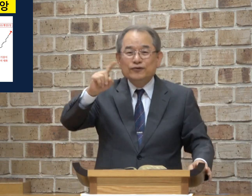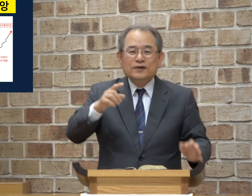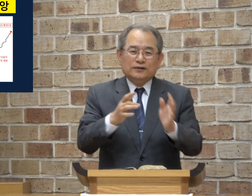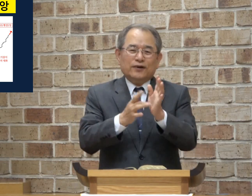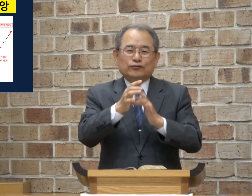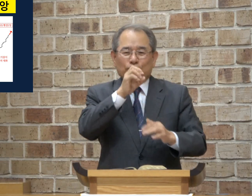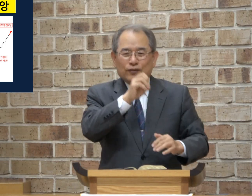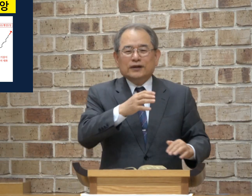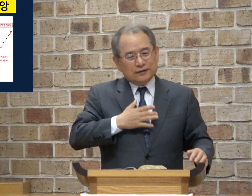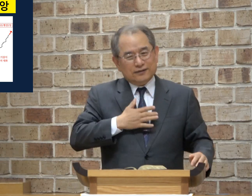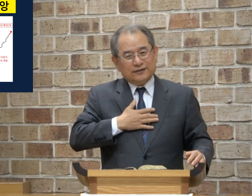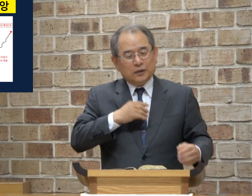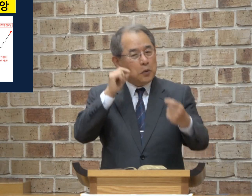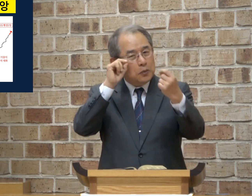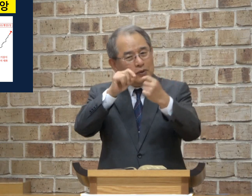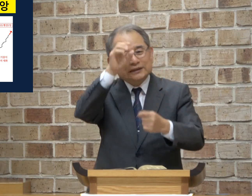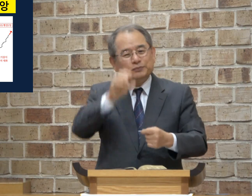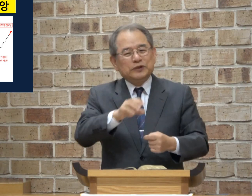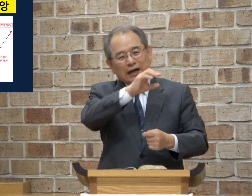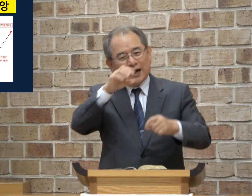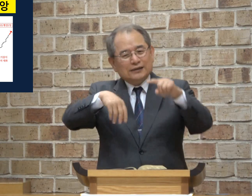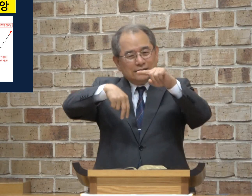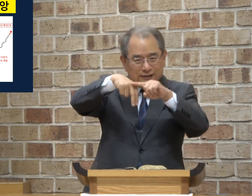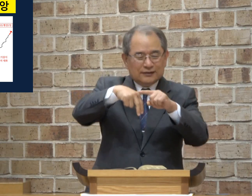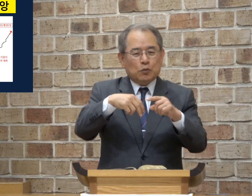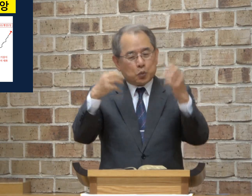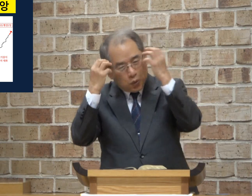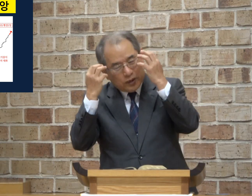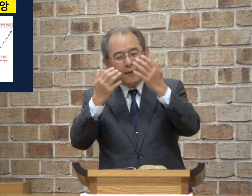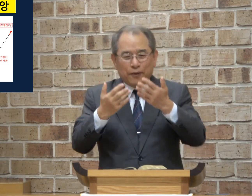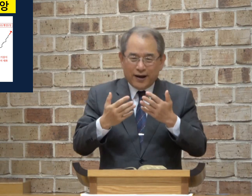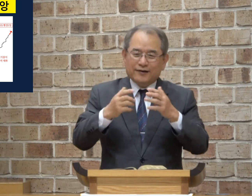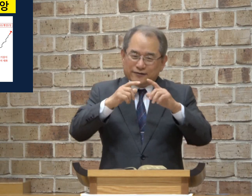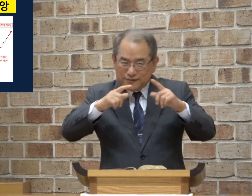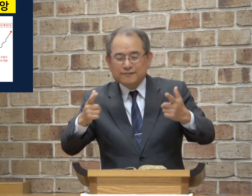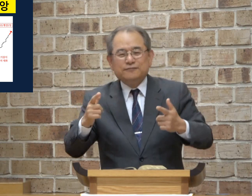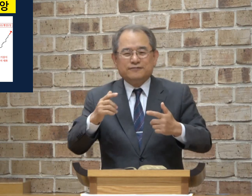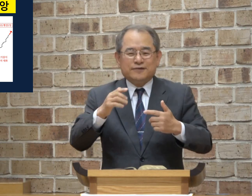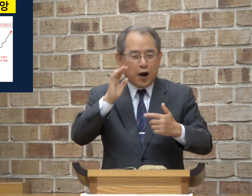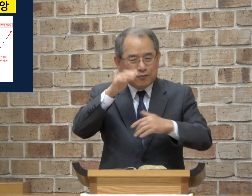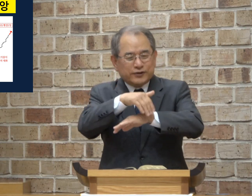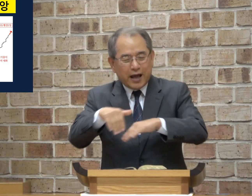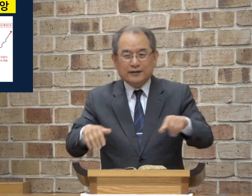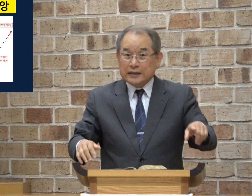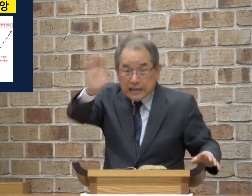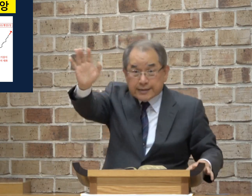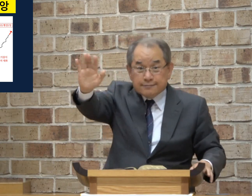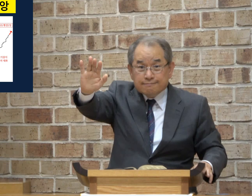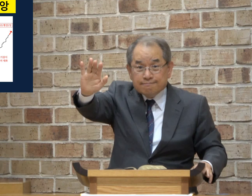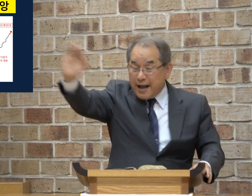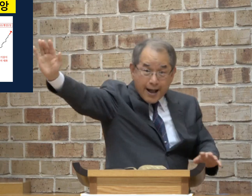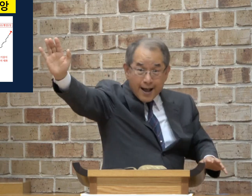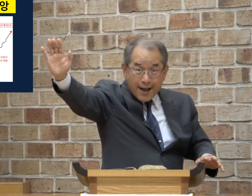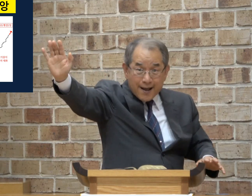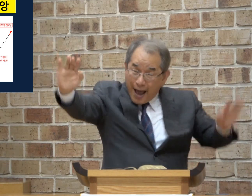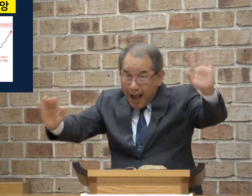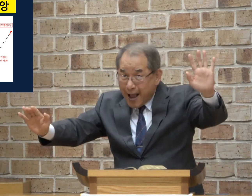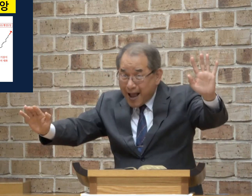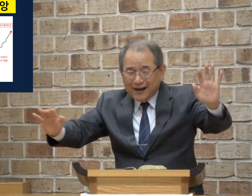그 다음에 예수님이 말씀하신 내가 곧 십자가의 고난을 감당하라고 나아갔을 때 베드로는 그럴